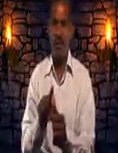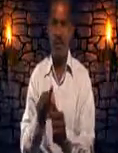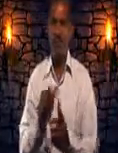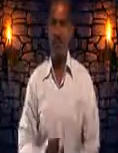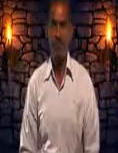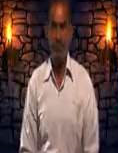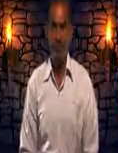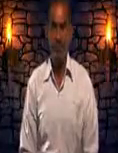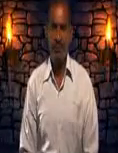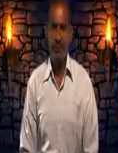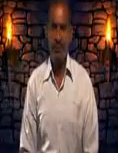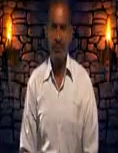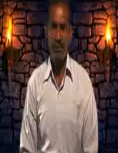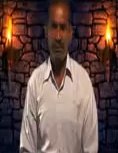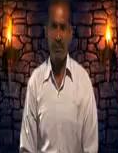என்றார்.